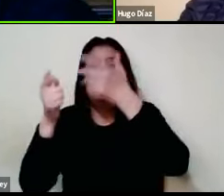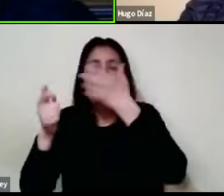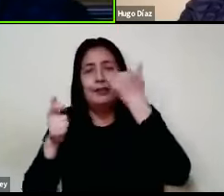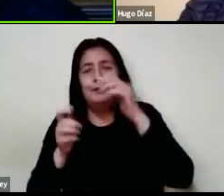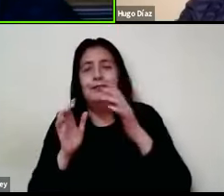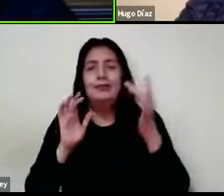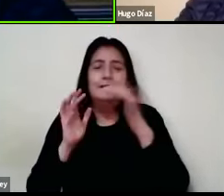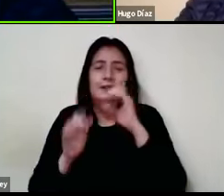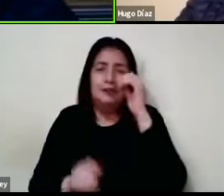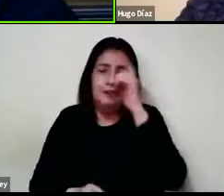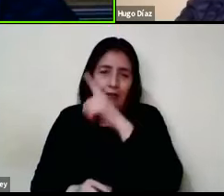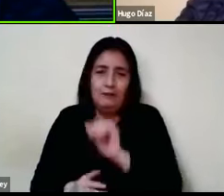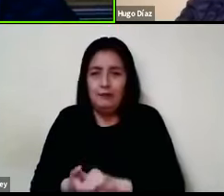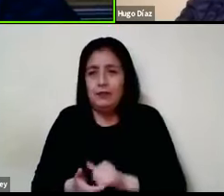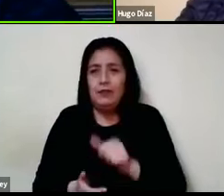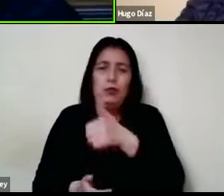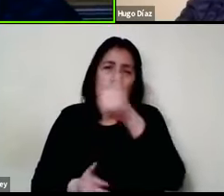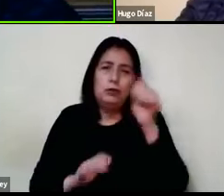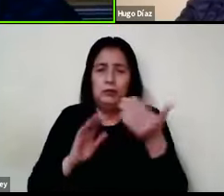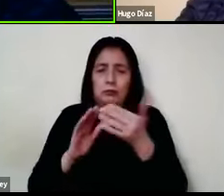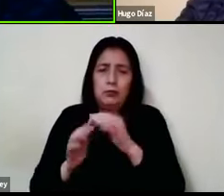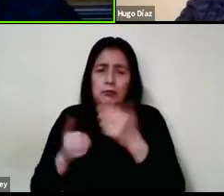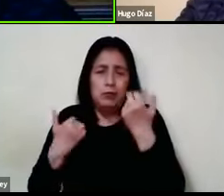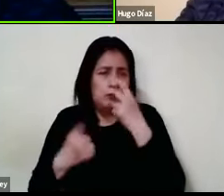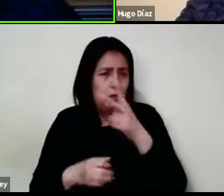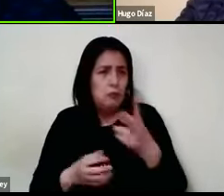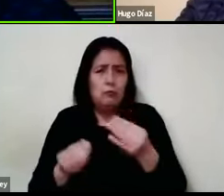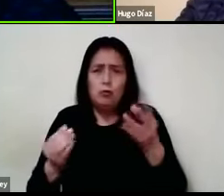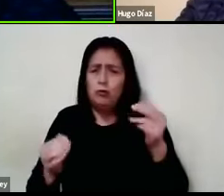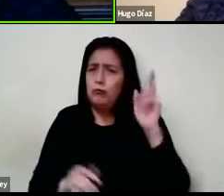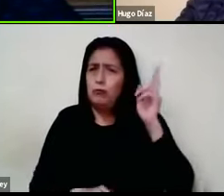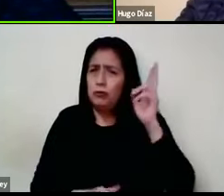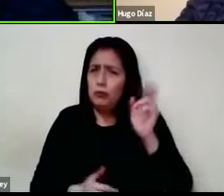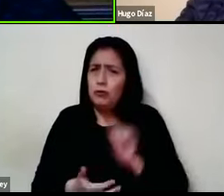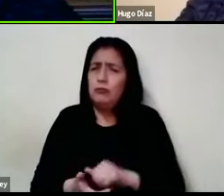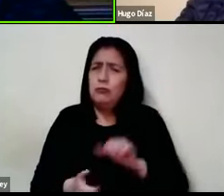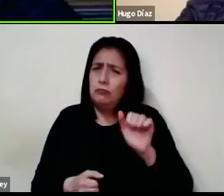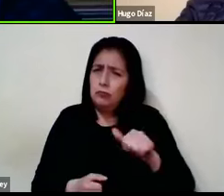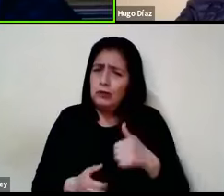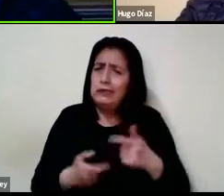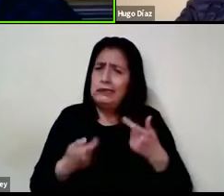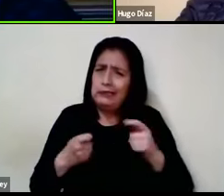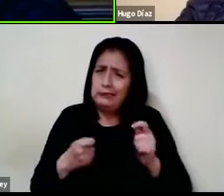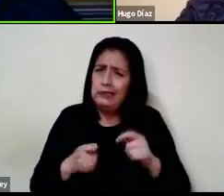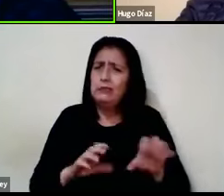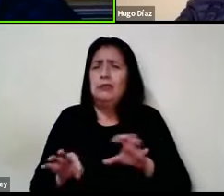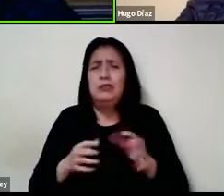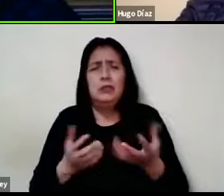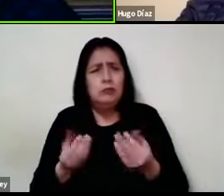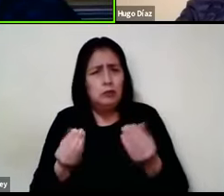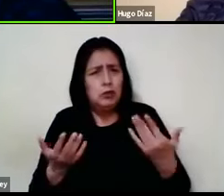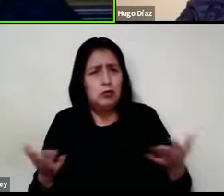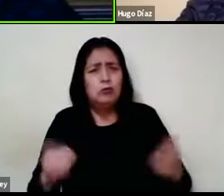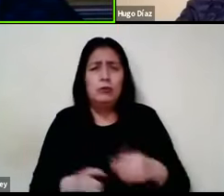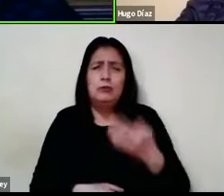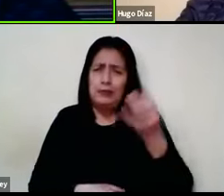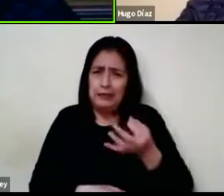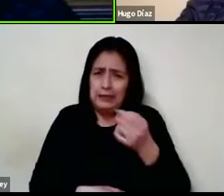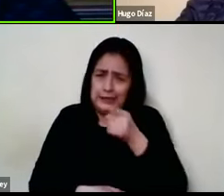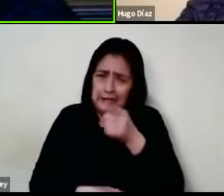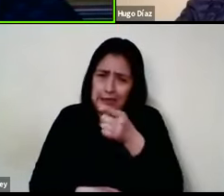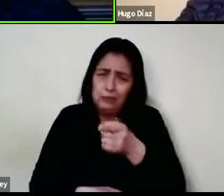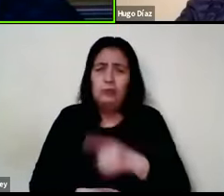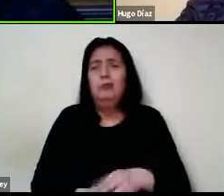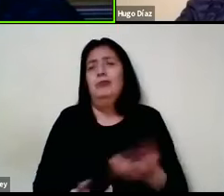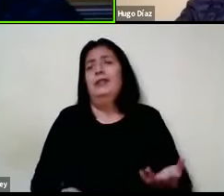es muy difícil en las demás comunidades. Pero ahora veo que muchos profesores están intentando hacer muchas cosas y realmente eso es el